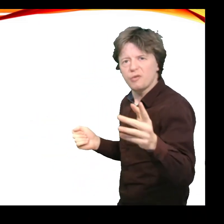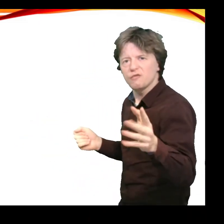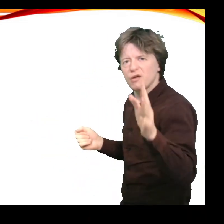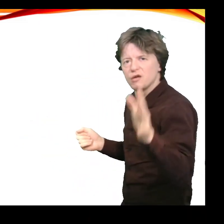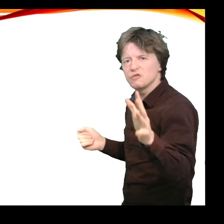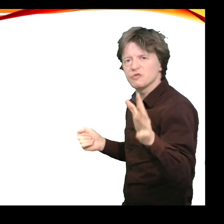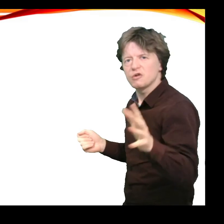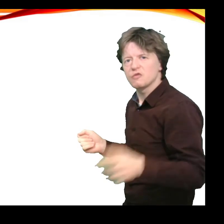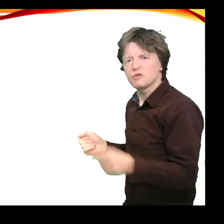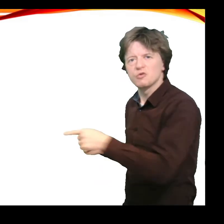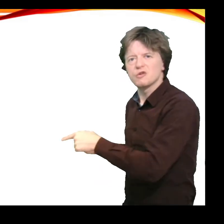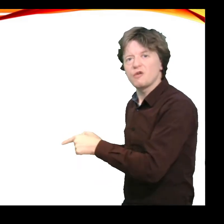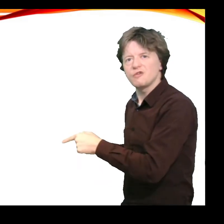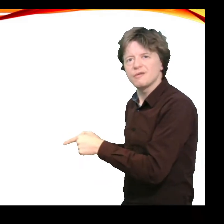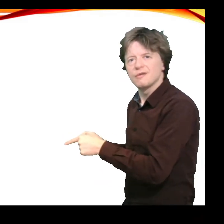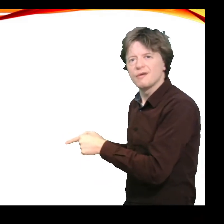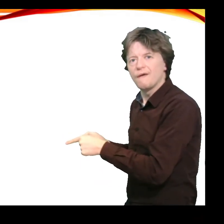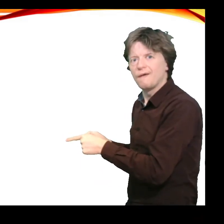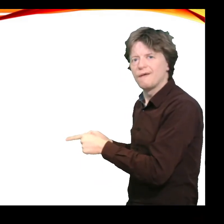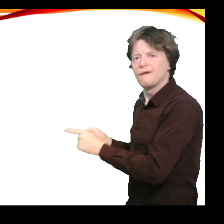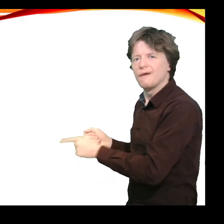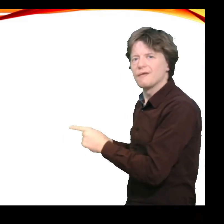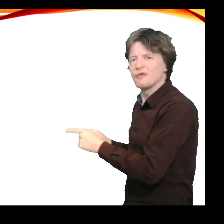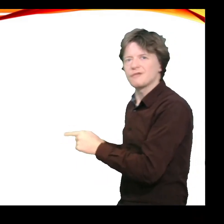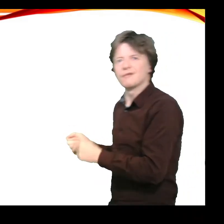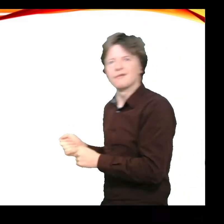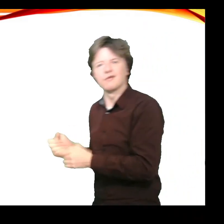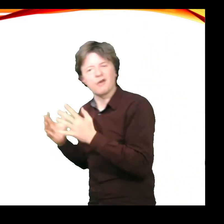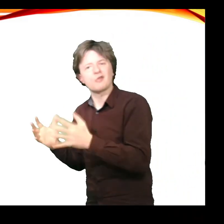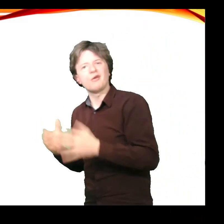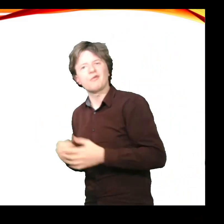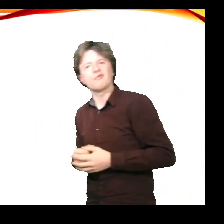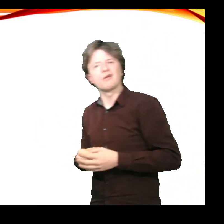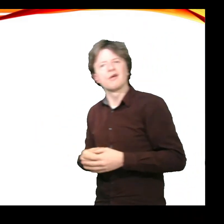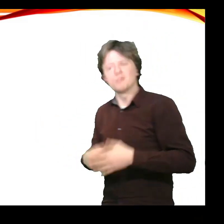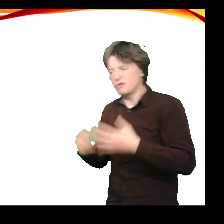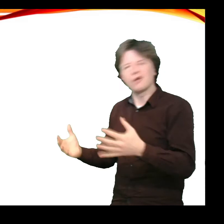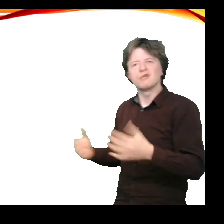waar jij niet veroordeeld wordt op hoe je eruit ziet? Vet. Een werkomgeving waar je mag zijn wie je bent?